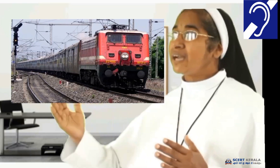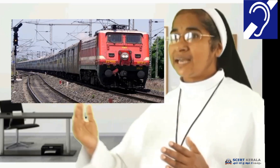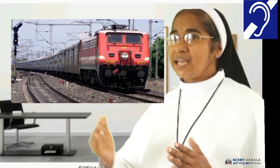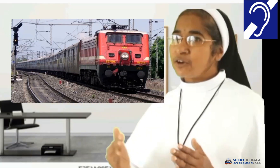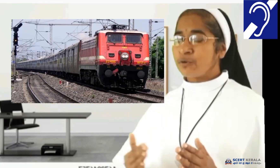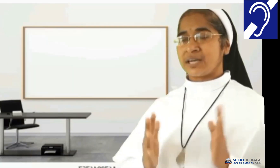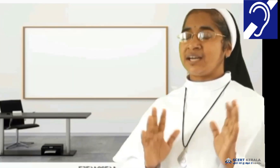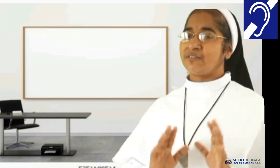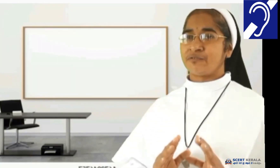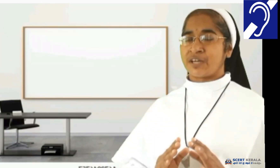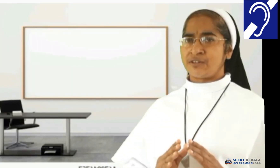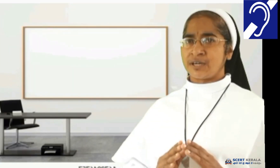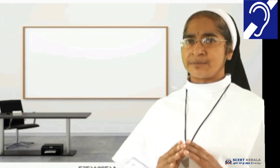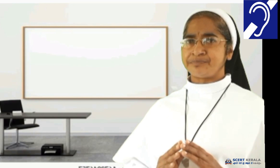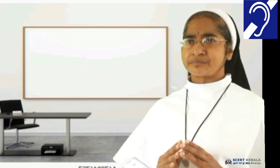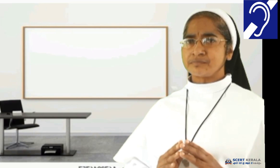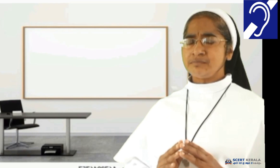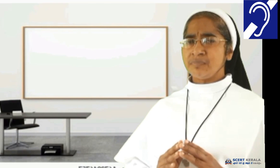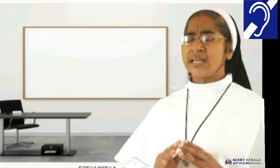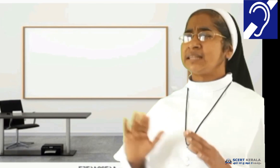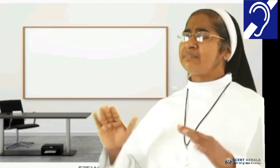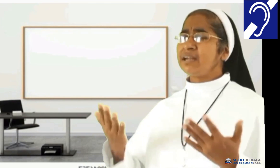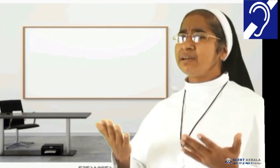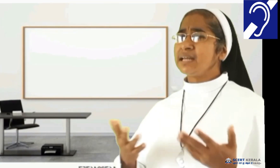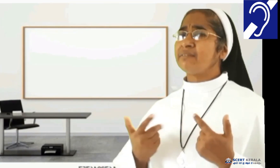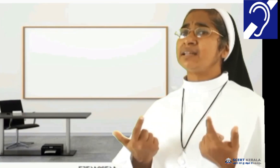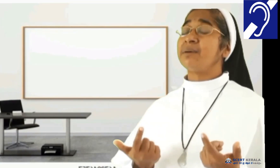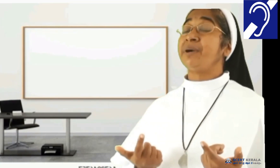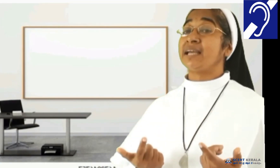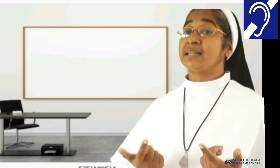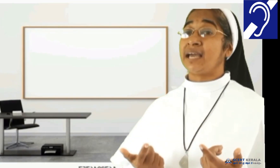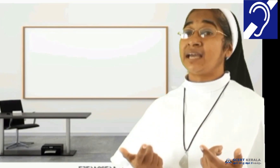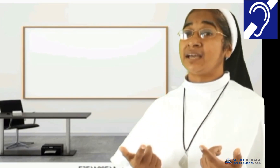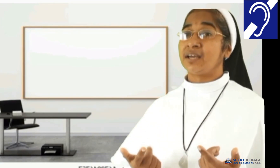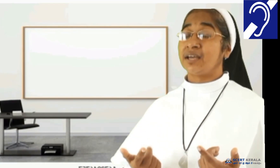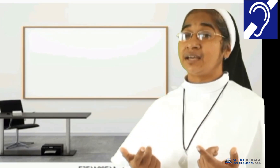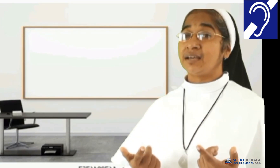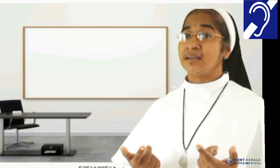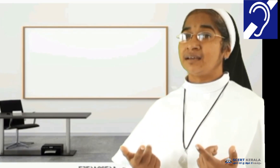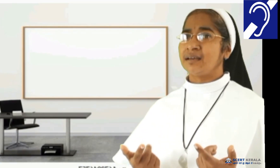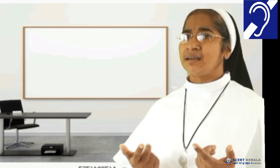തീവണ്ടി ഇങ്ങോട്ട് വരുന്നുണ്ട്. തീവണ്ടി വരുന്ന അവരെന്തിനാ പേടിക്കുന്നേ?